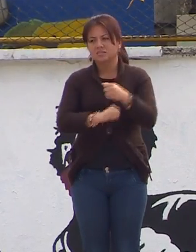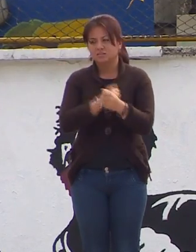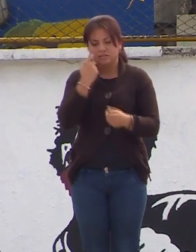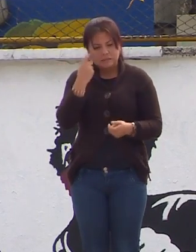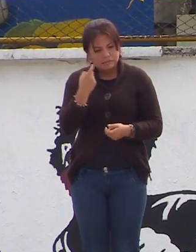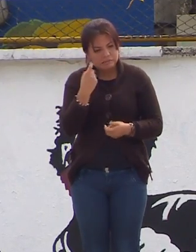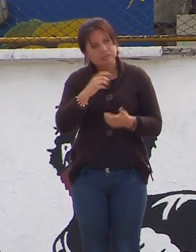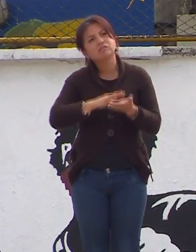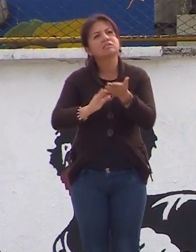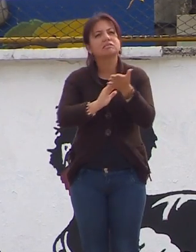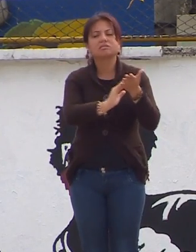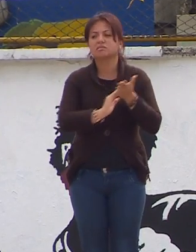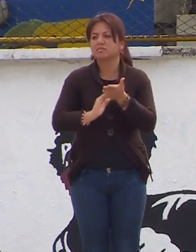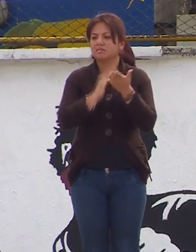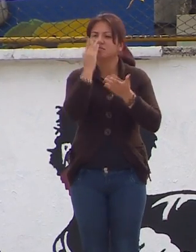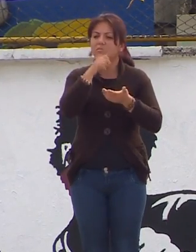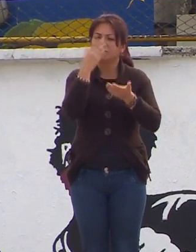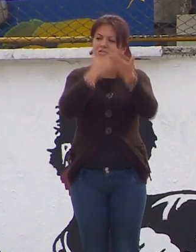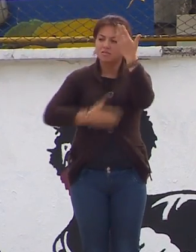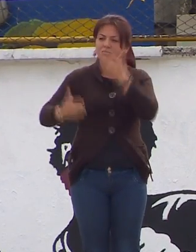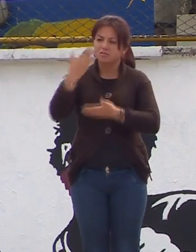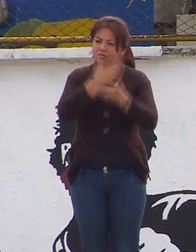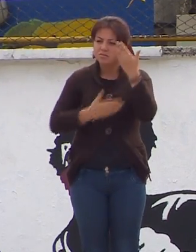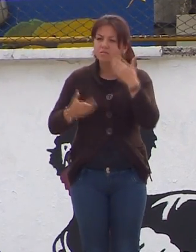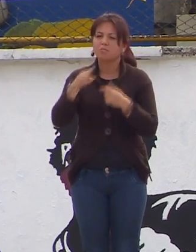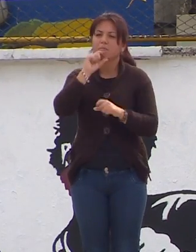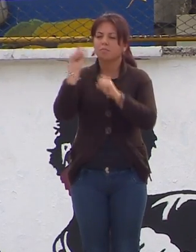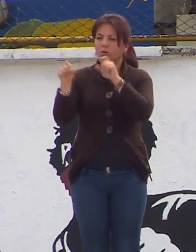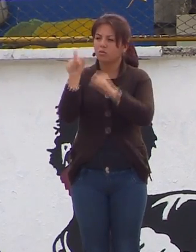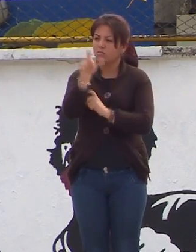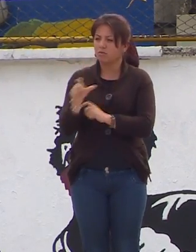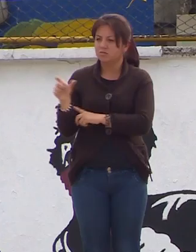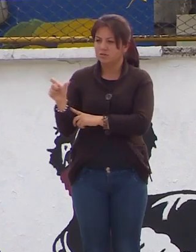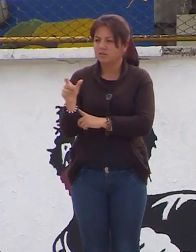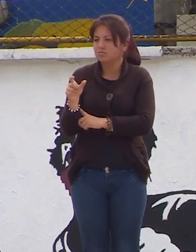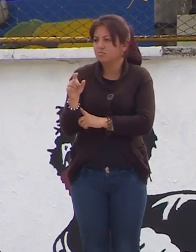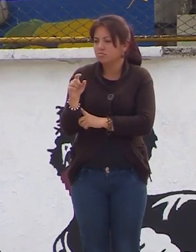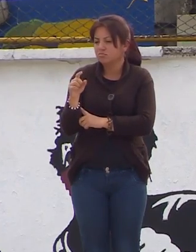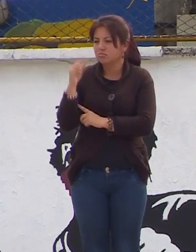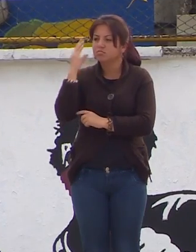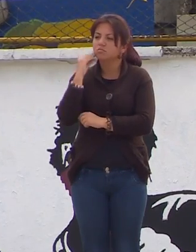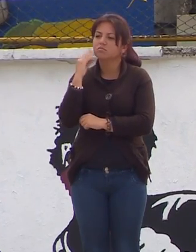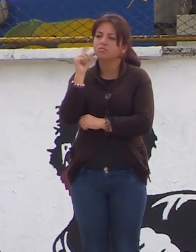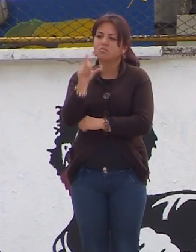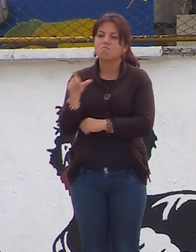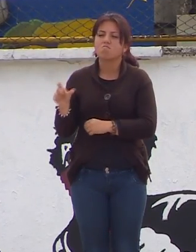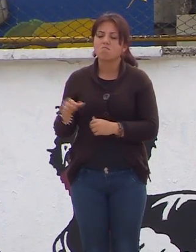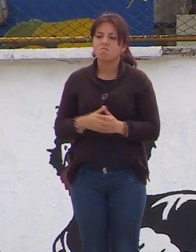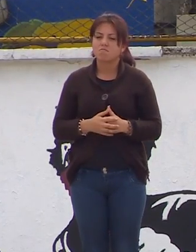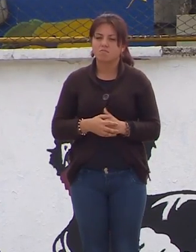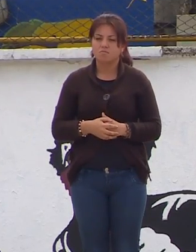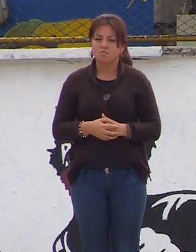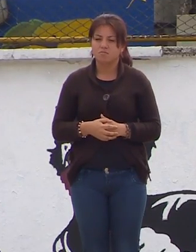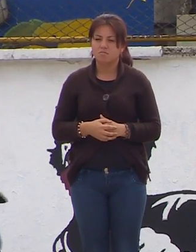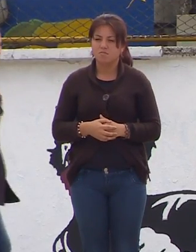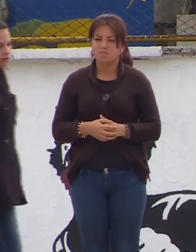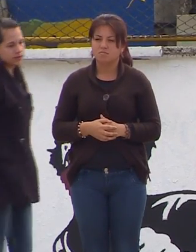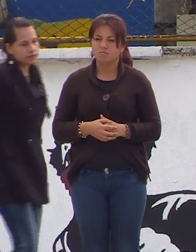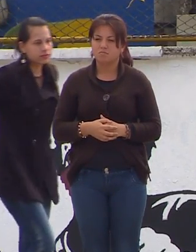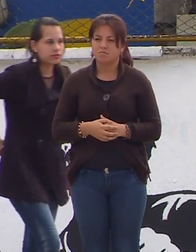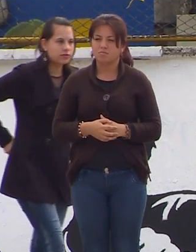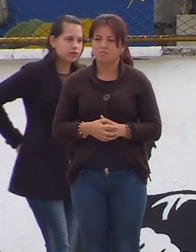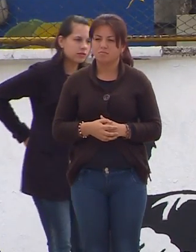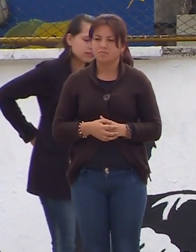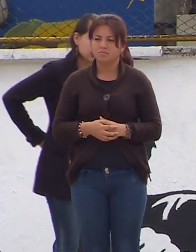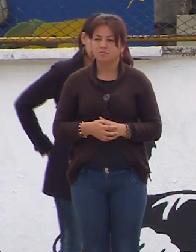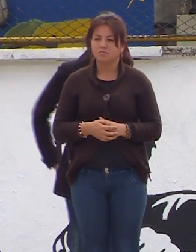e hicimos los estudios y las consultas necesarias. La vida de nuestros